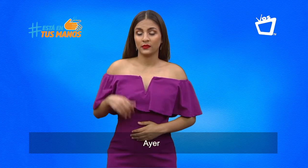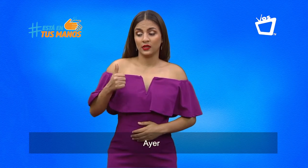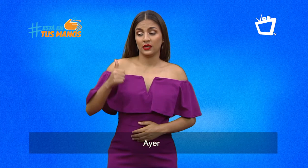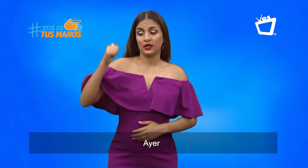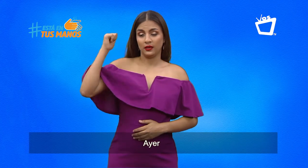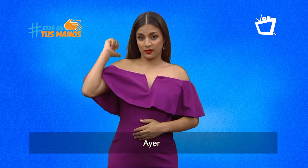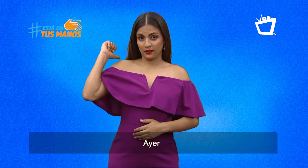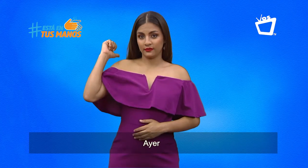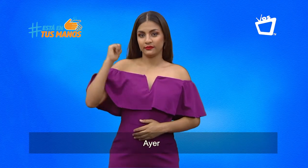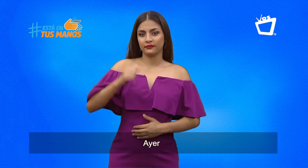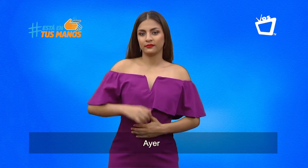ayer